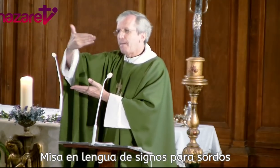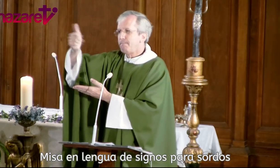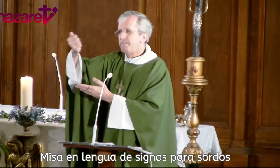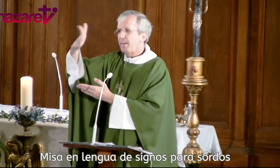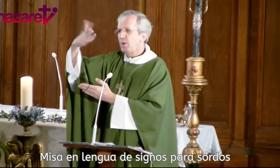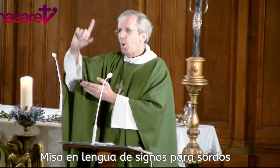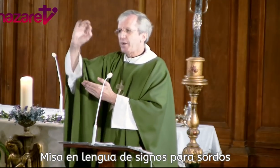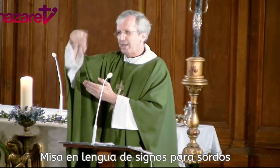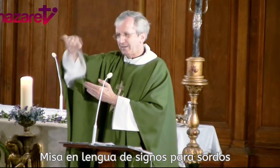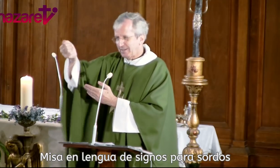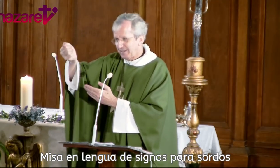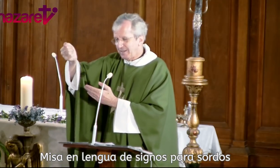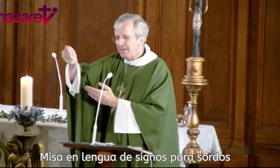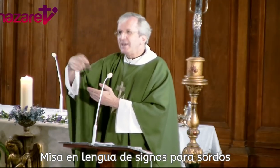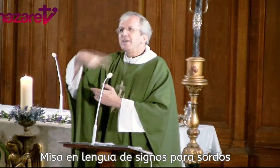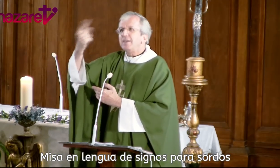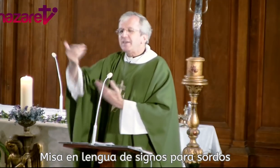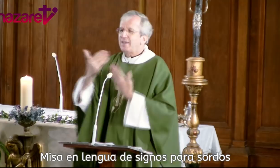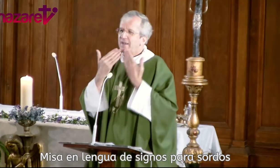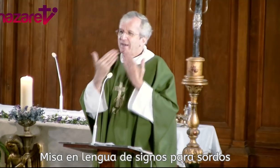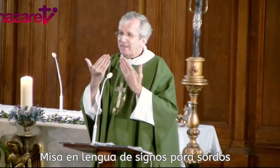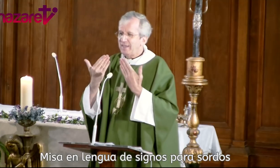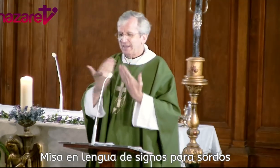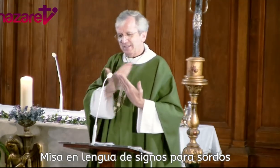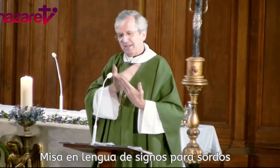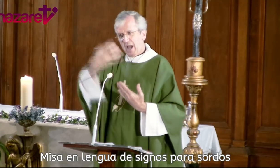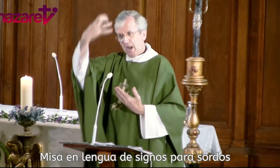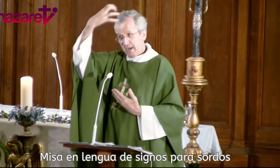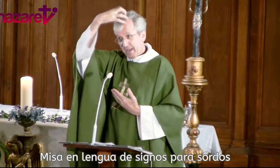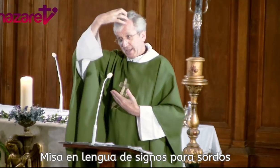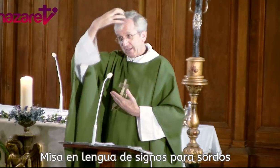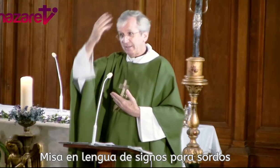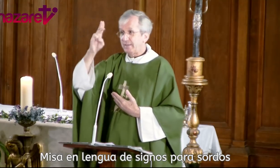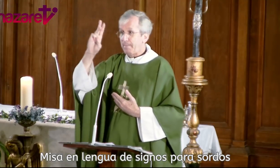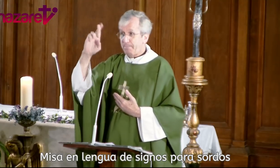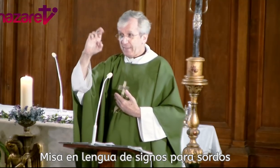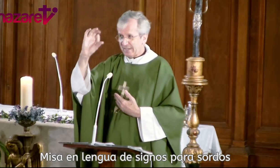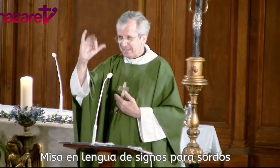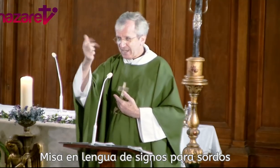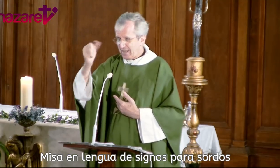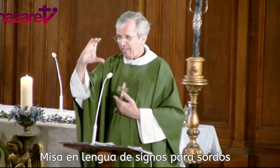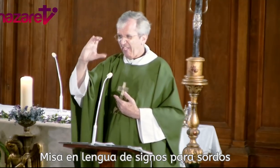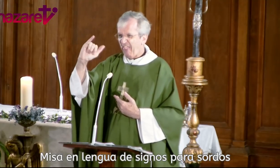de Babilonia, y gracias al rey de Persia,